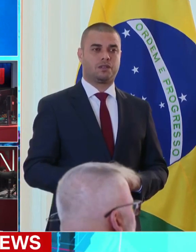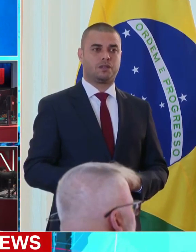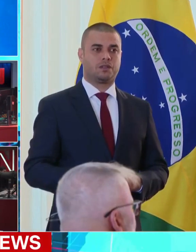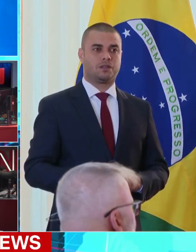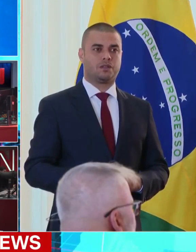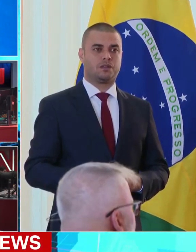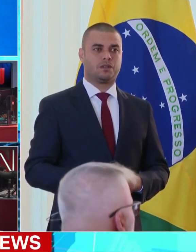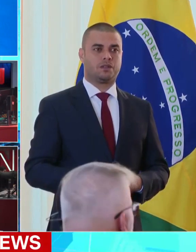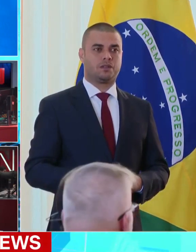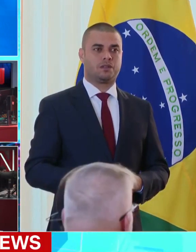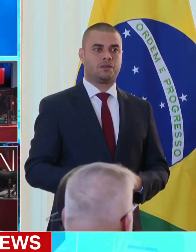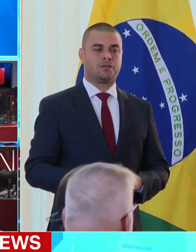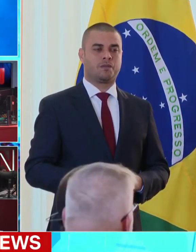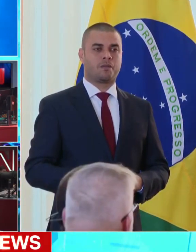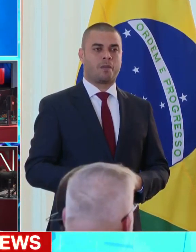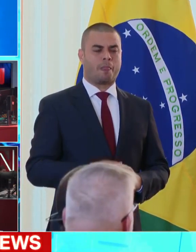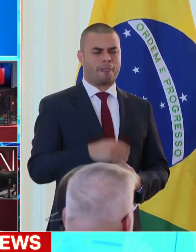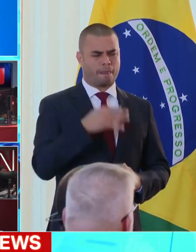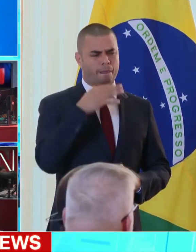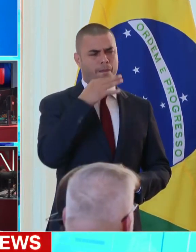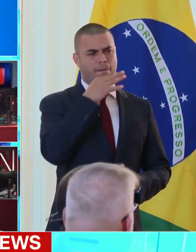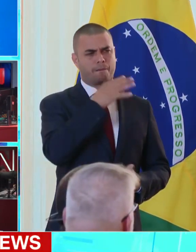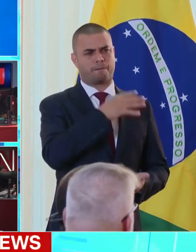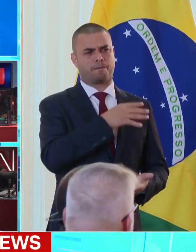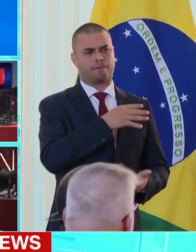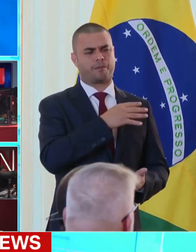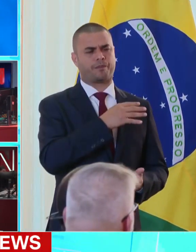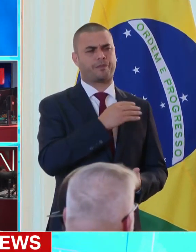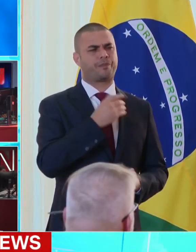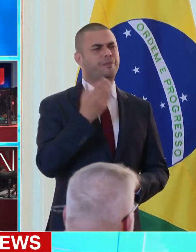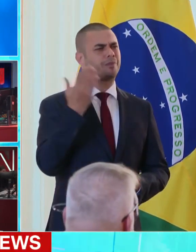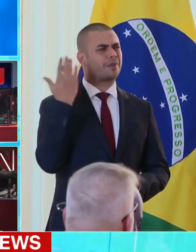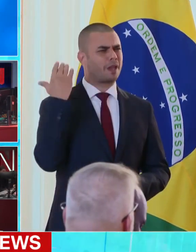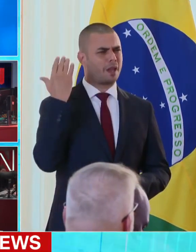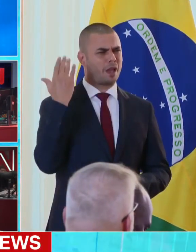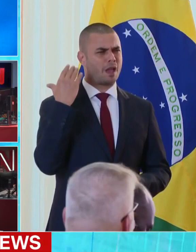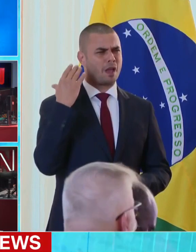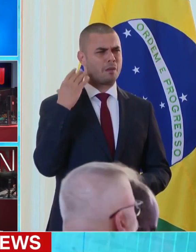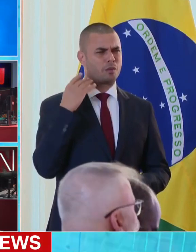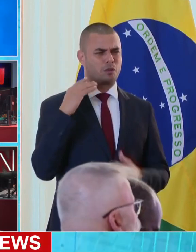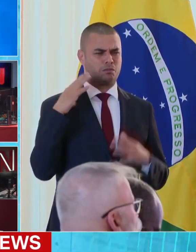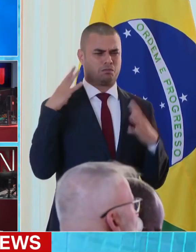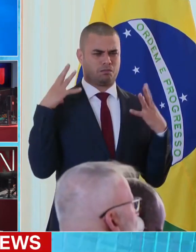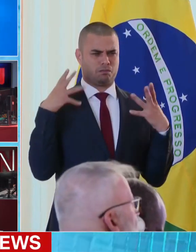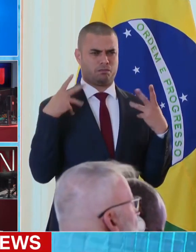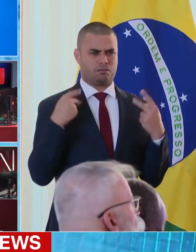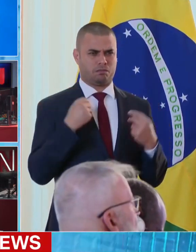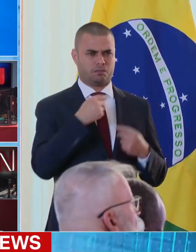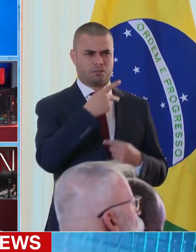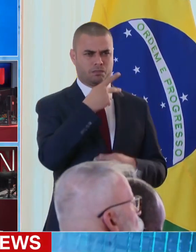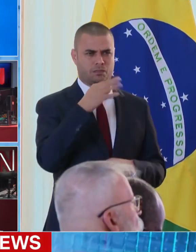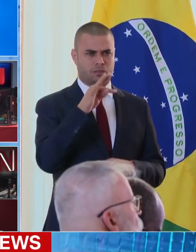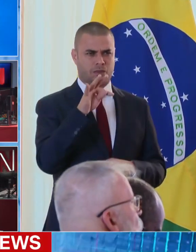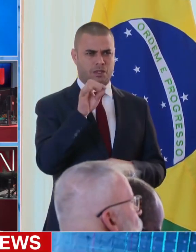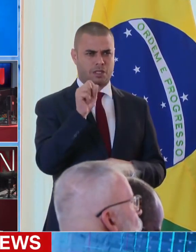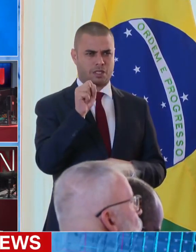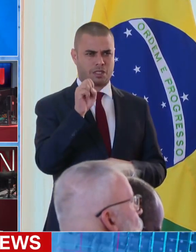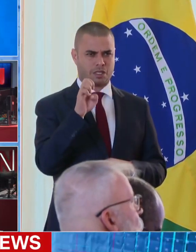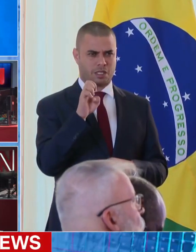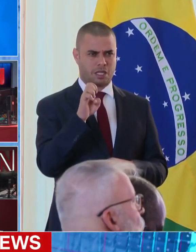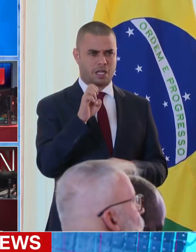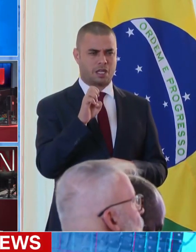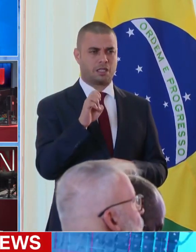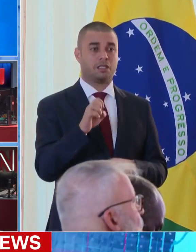E tem lá em dizer que essa diferença não existe como ensina qualquer manual de Direito Constitucional que seriamente e Se